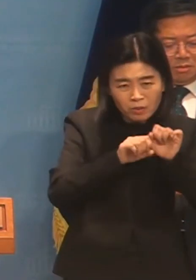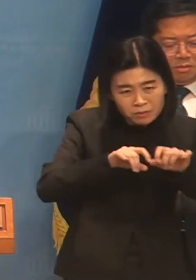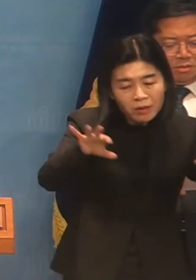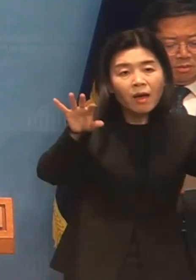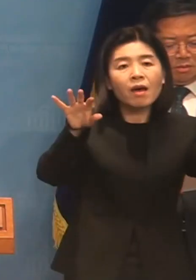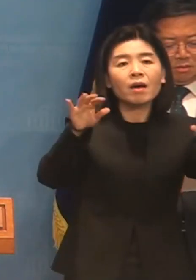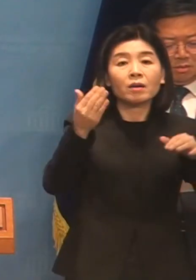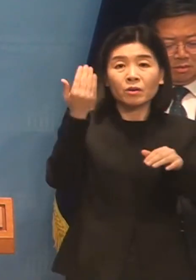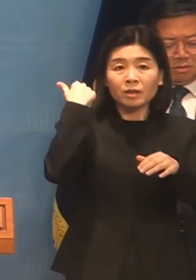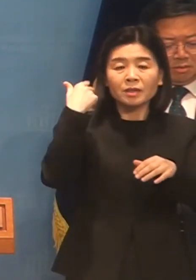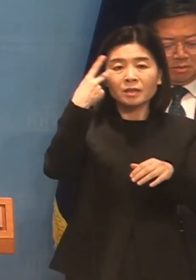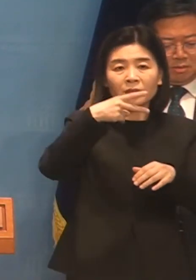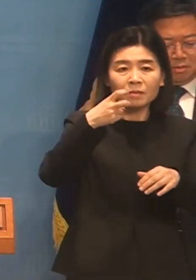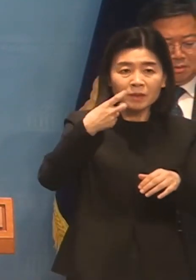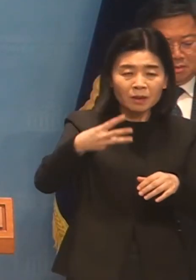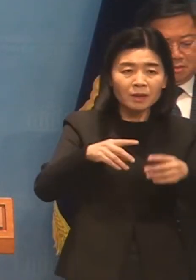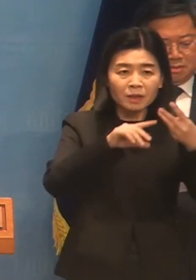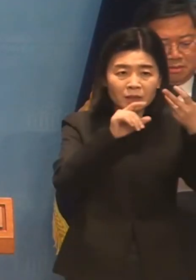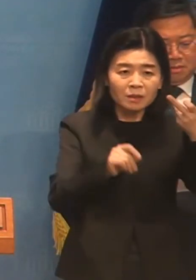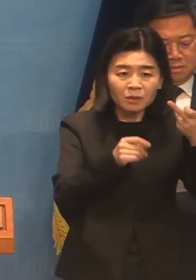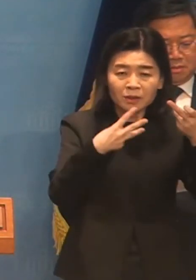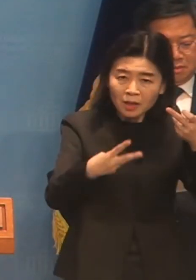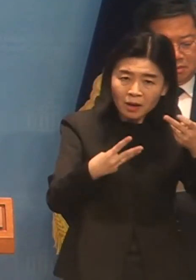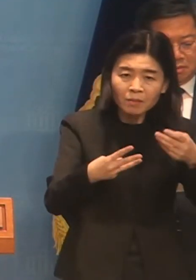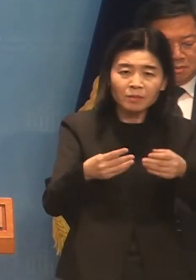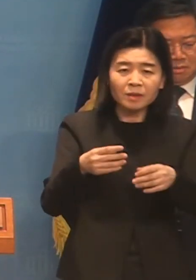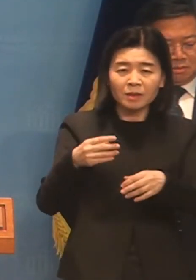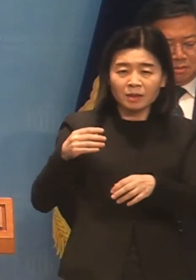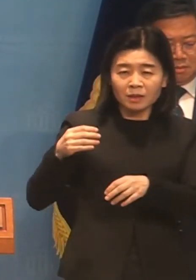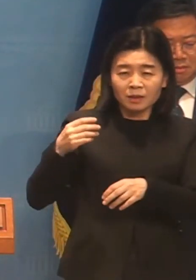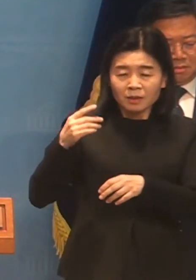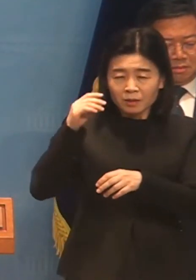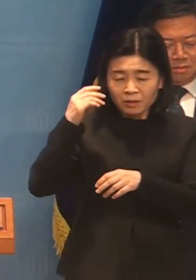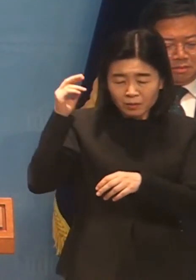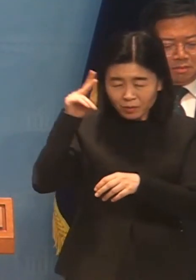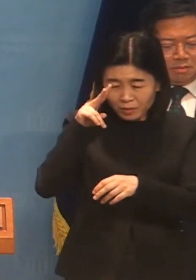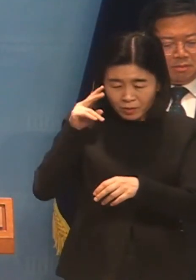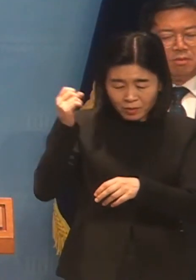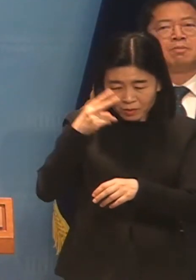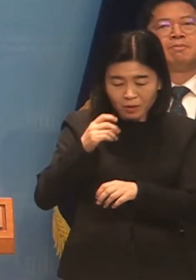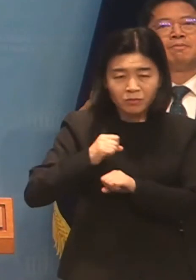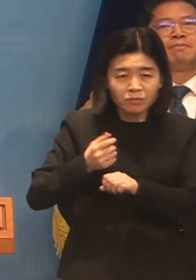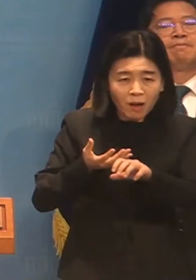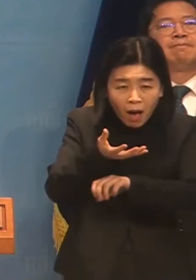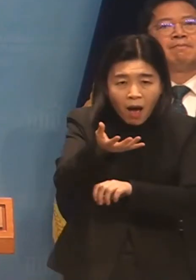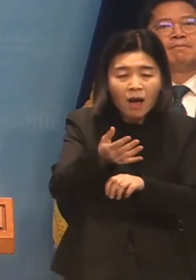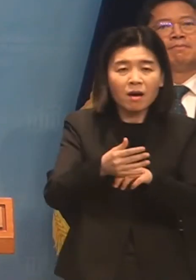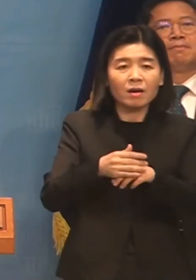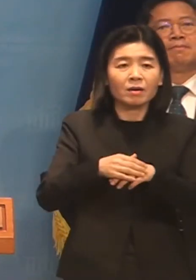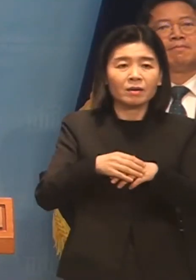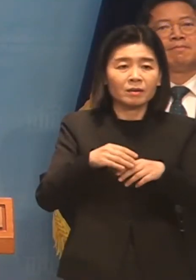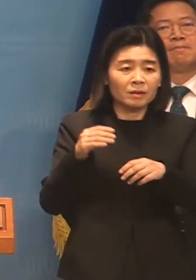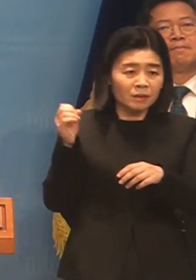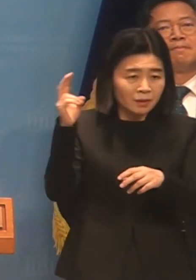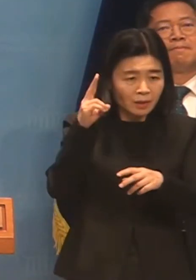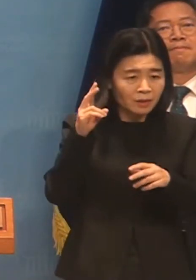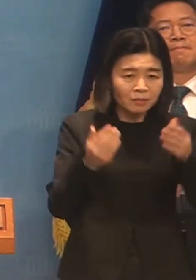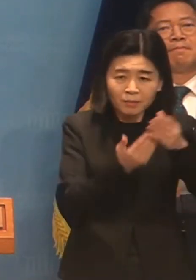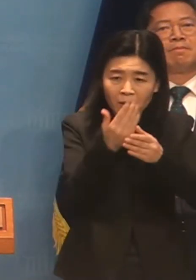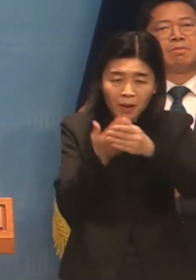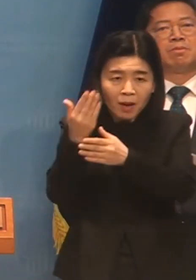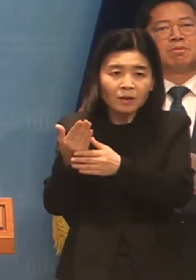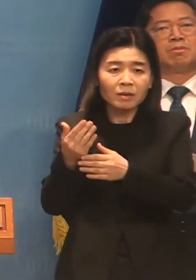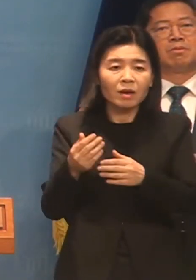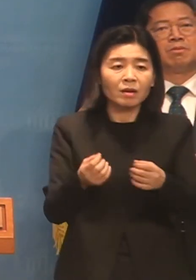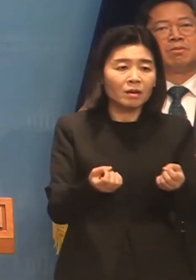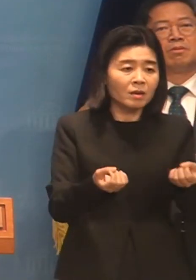2024년 12월 3일 비상계엄부터 대선 전부까지 우리들의 시간은 예정없는 재난재해로부터